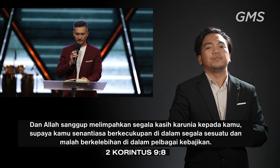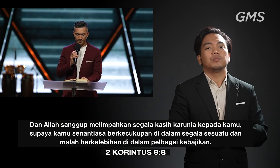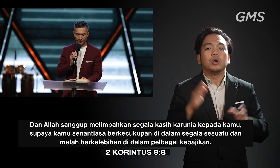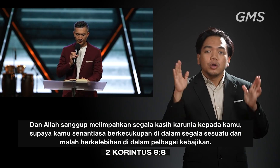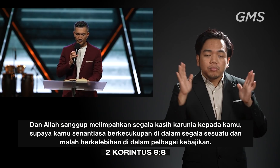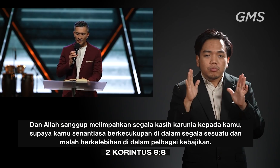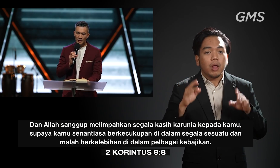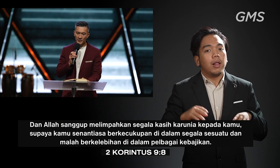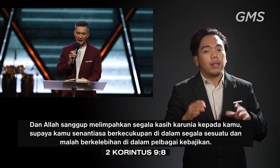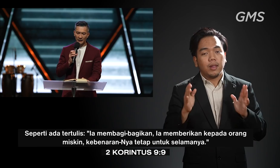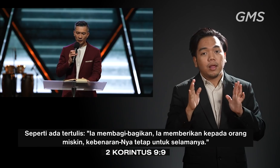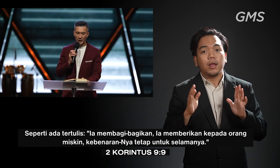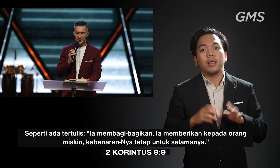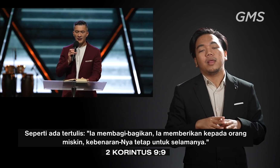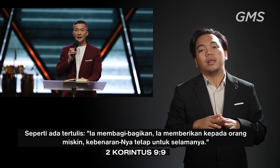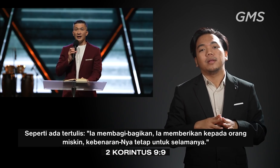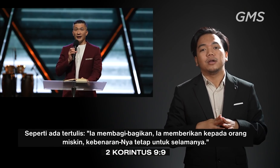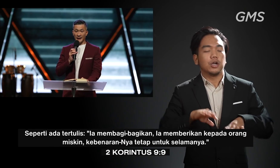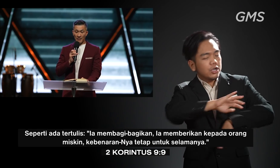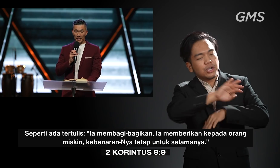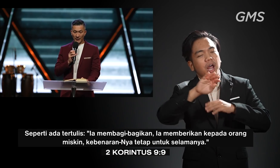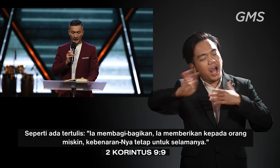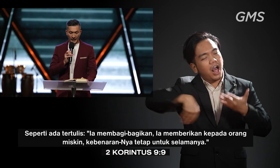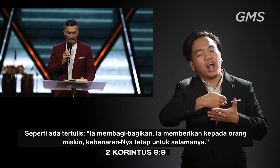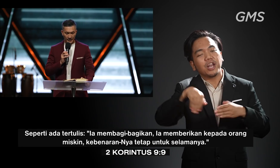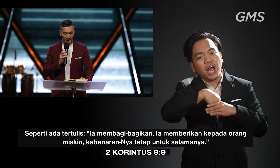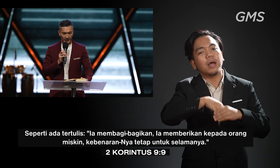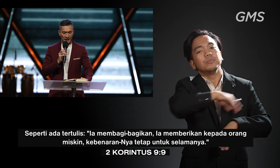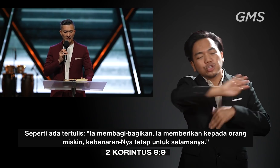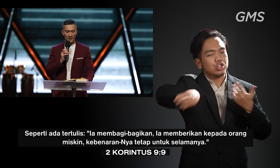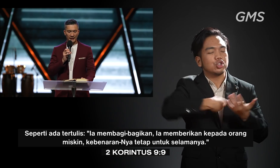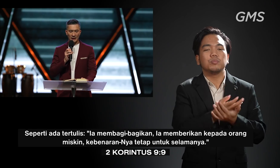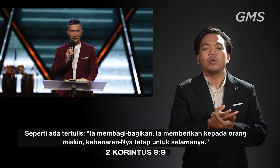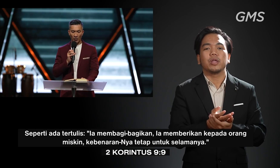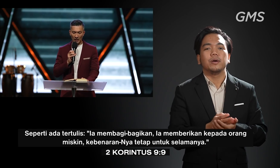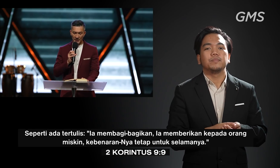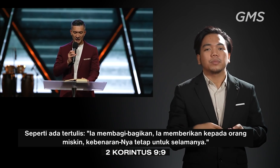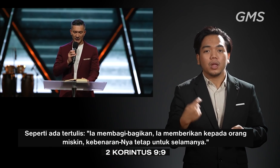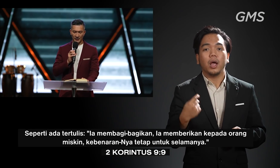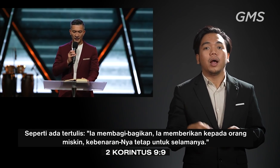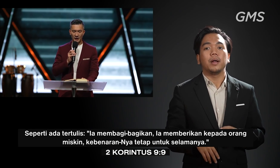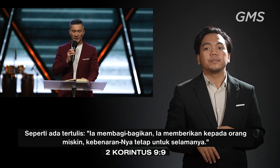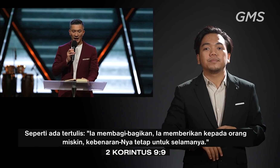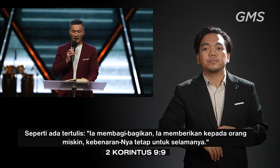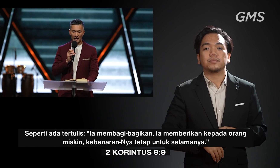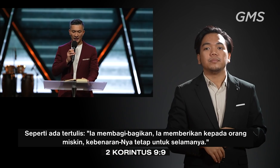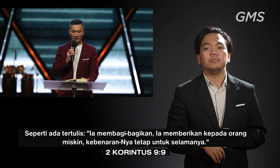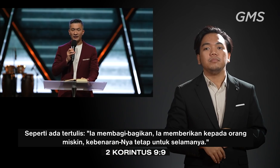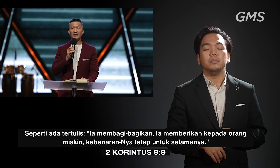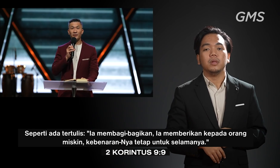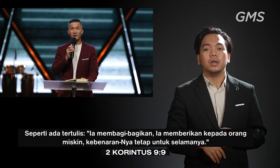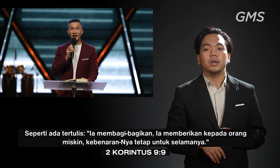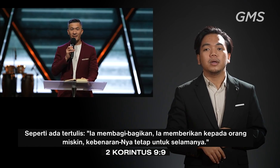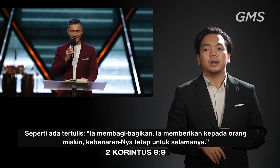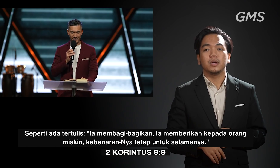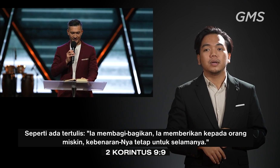kebajikan. Seperti ada tertulis, ia membagi-bagikan, ia memberikan kepada orang miskin, kebenarannya